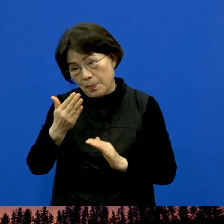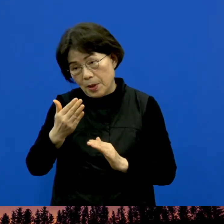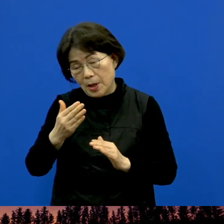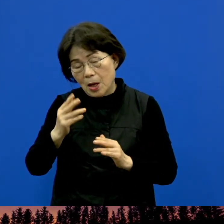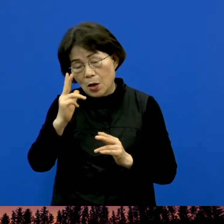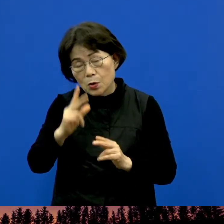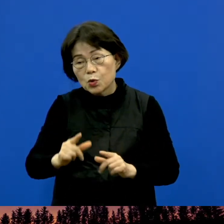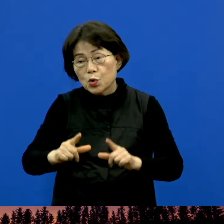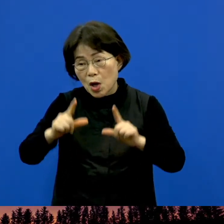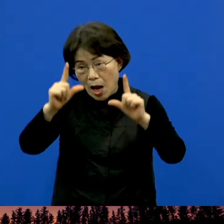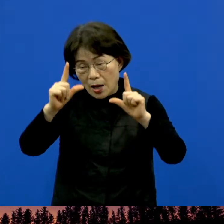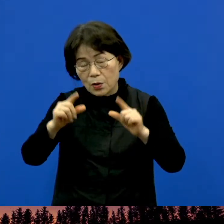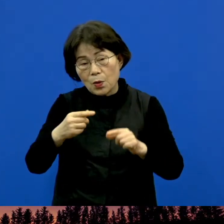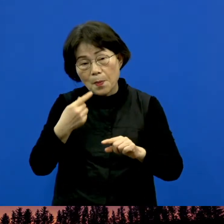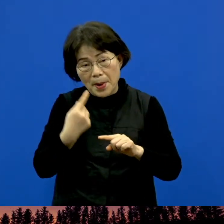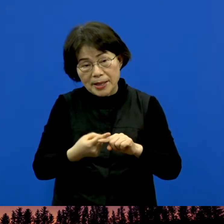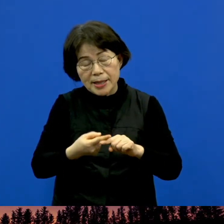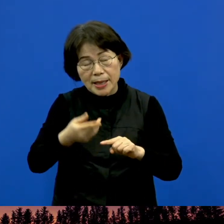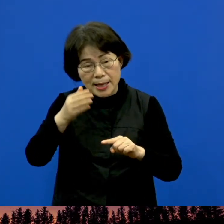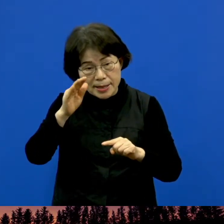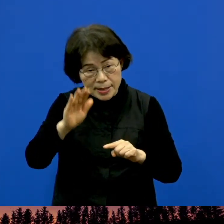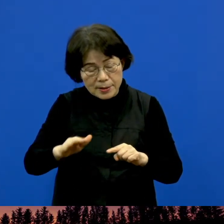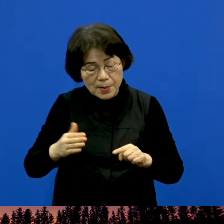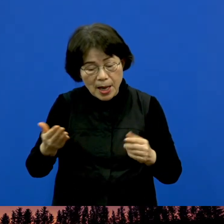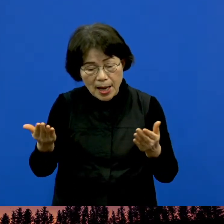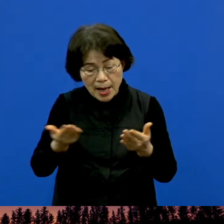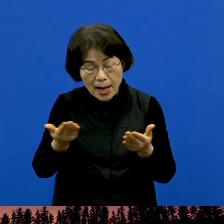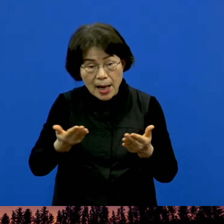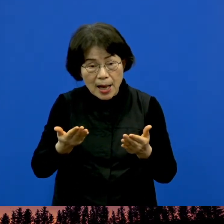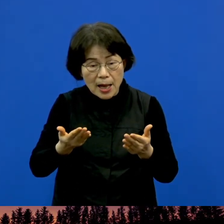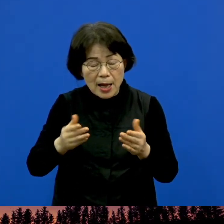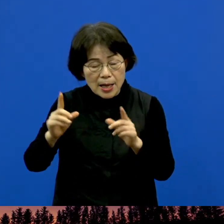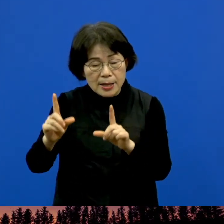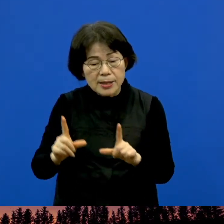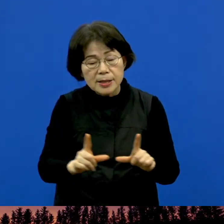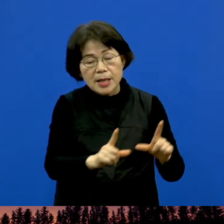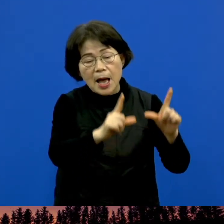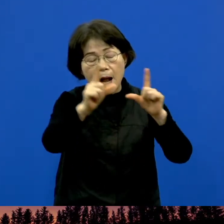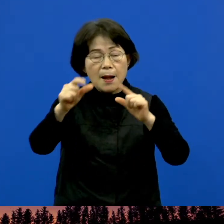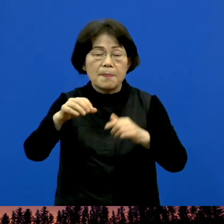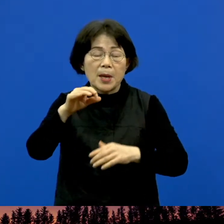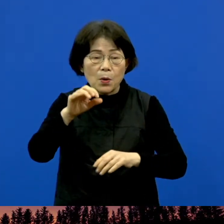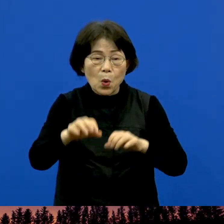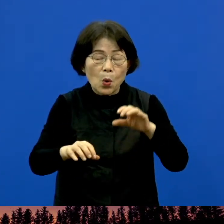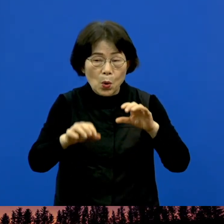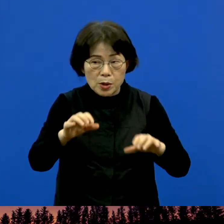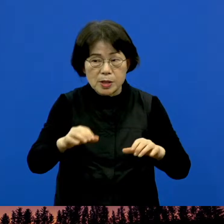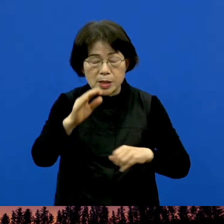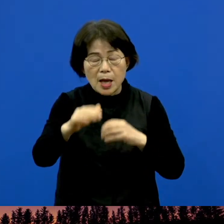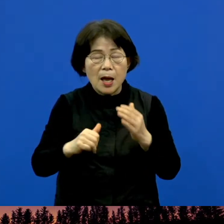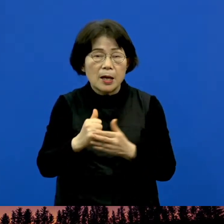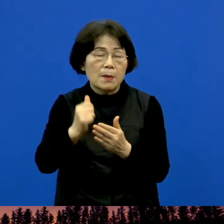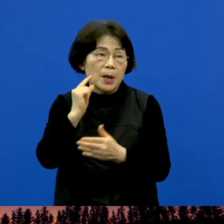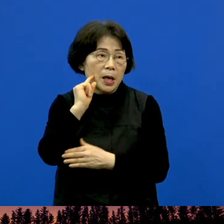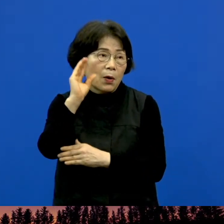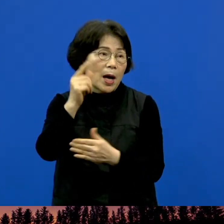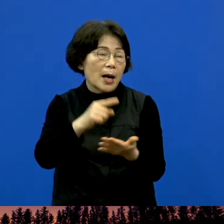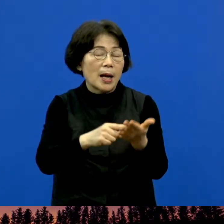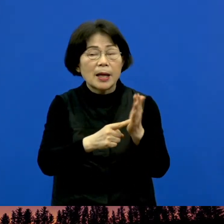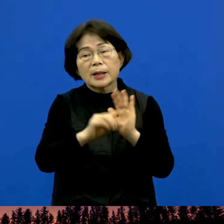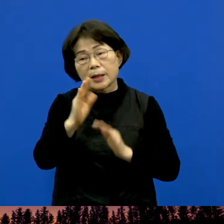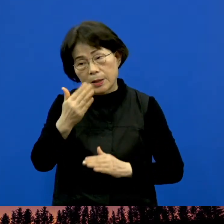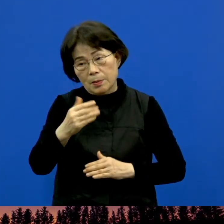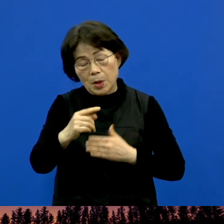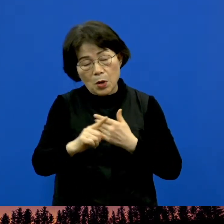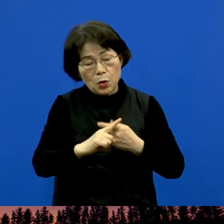영광을 돌리는 건 물론이지만 우리의 일터에서 삶의 자리에서 하나님께 영광을 돌려야 돼요. 교회